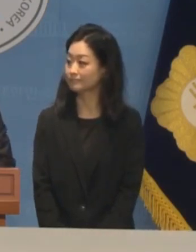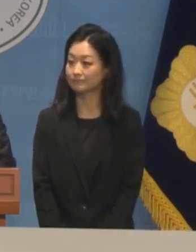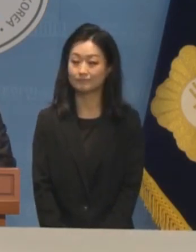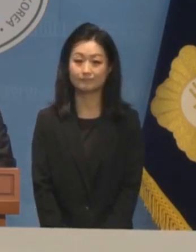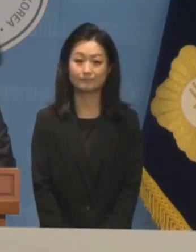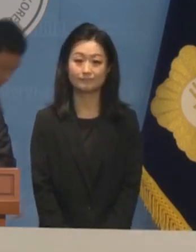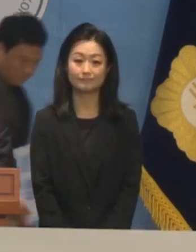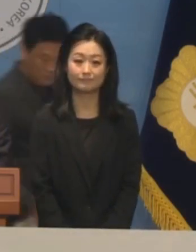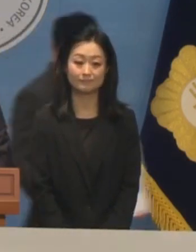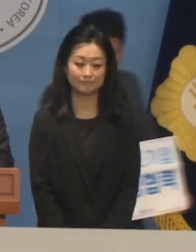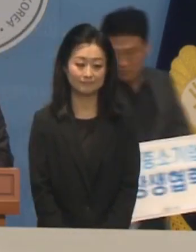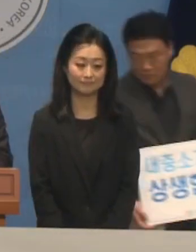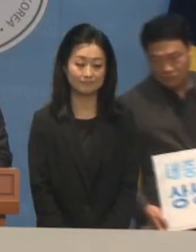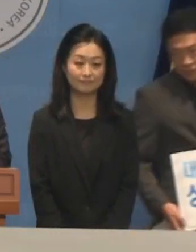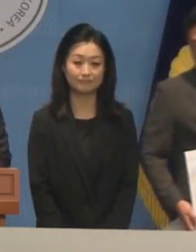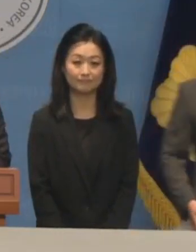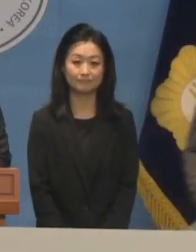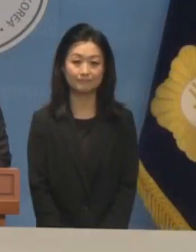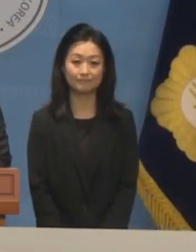이쪽 오십시오.